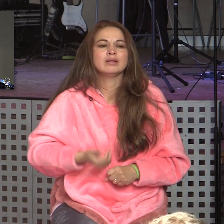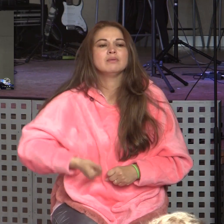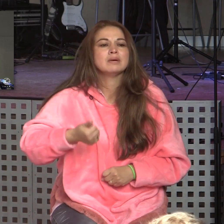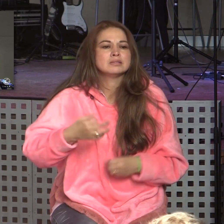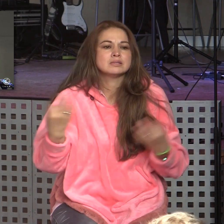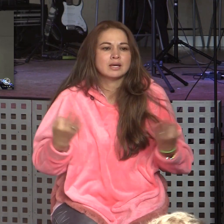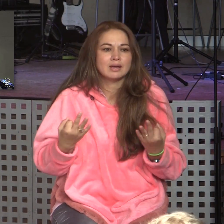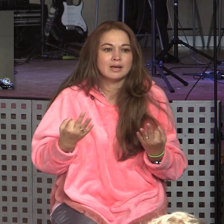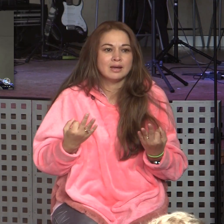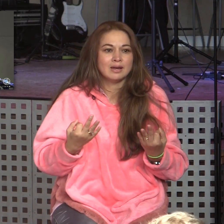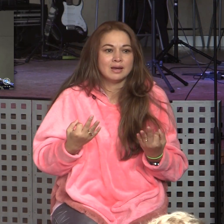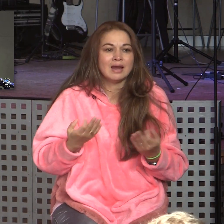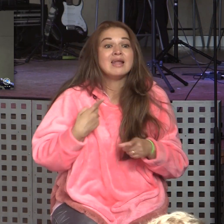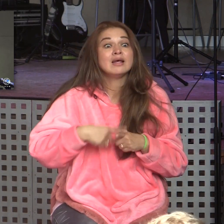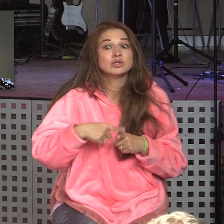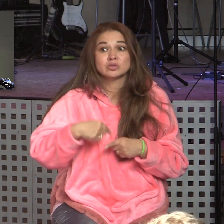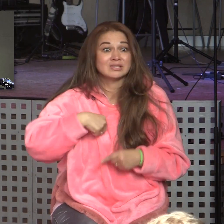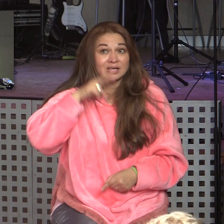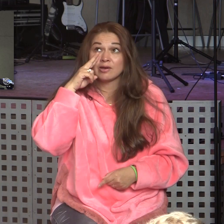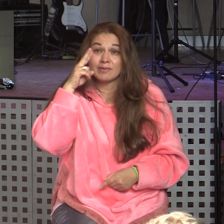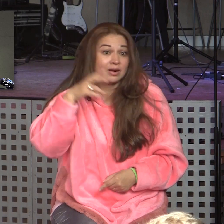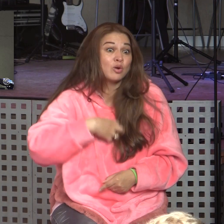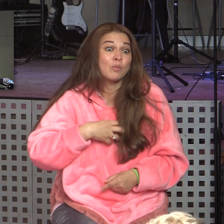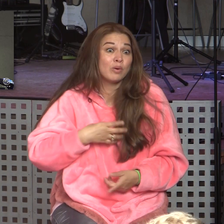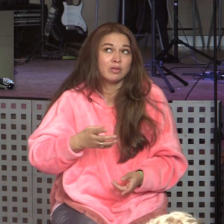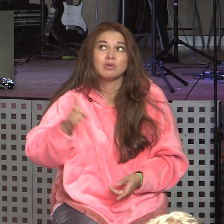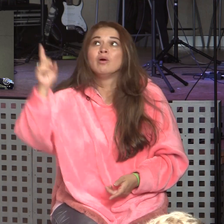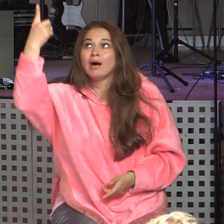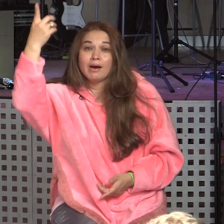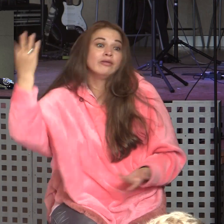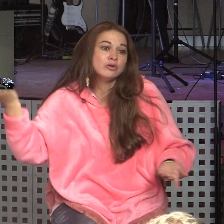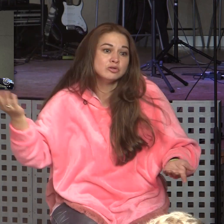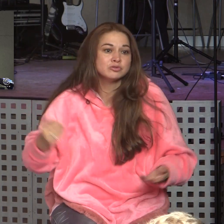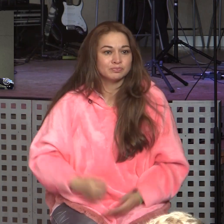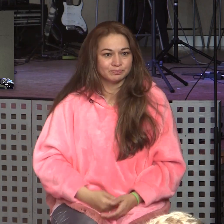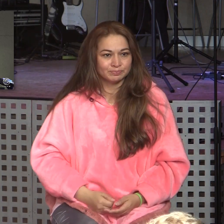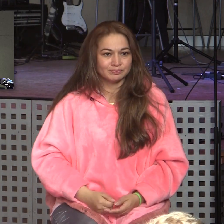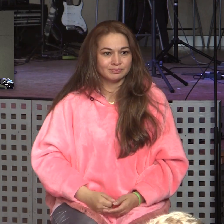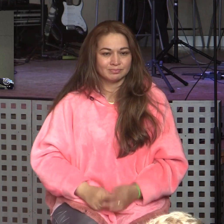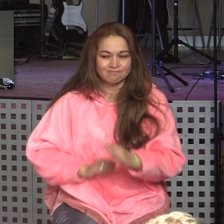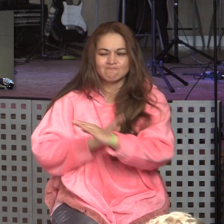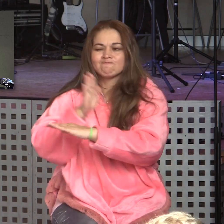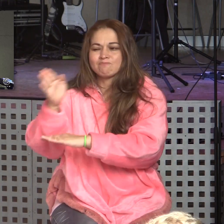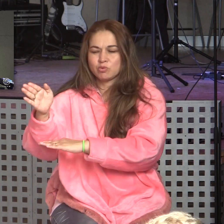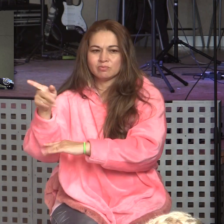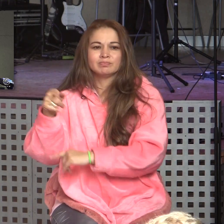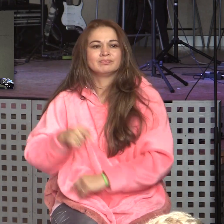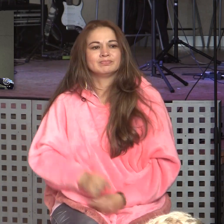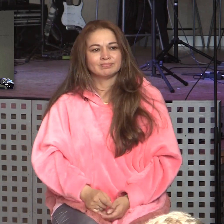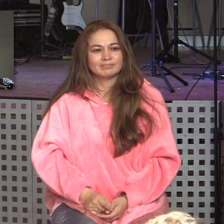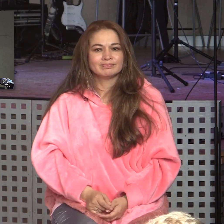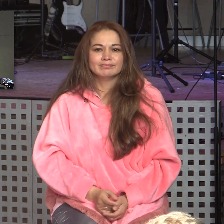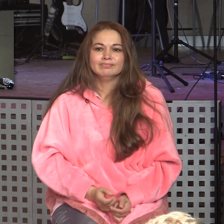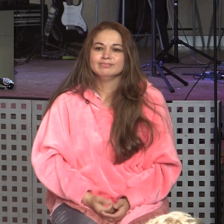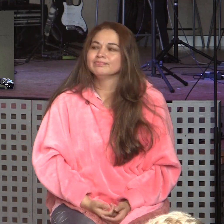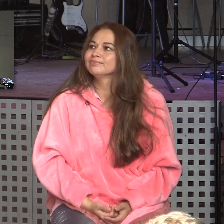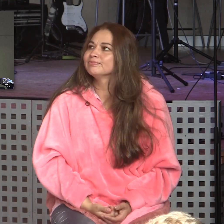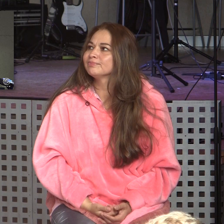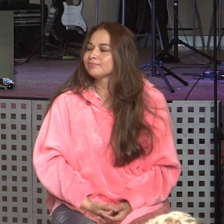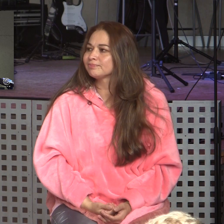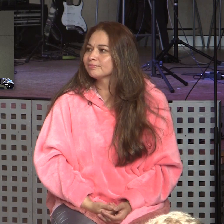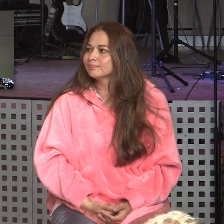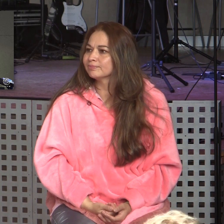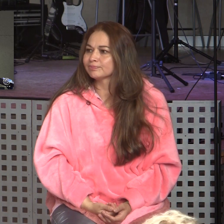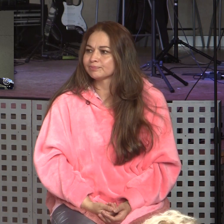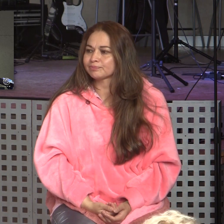sino especialmente al invisible. Es decir, fijaros, este